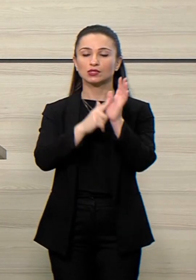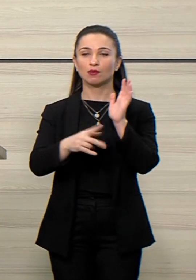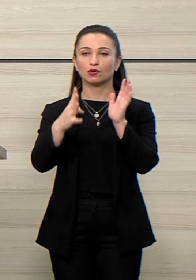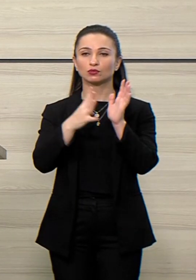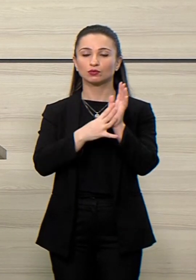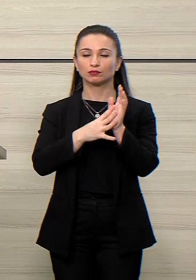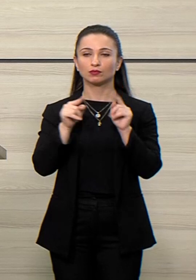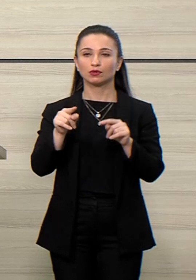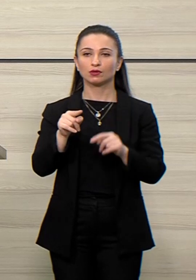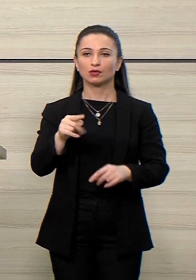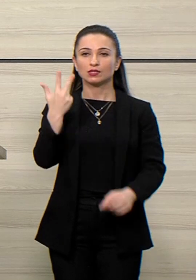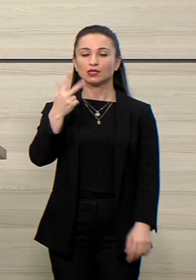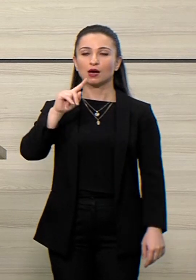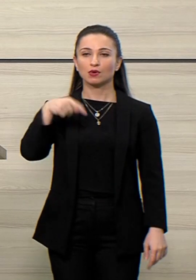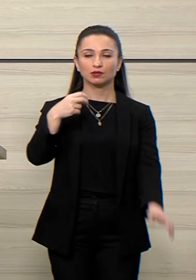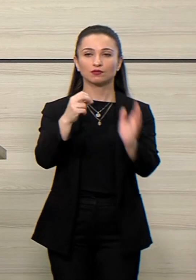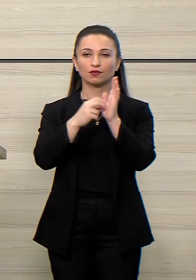47519, პროცენტულად